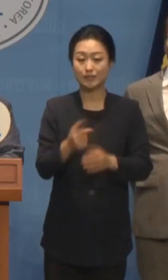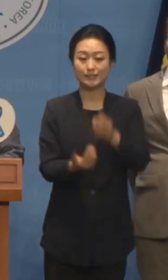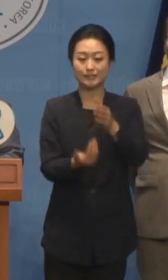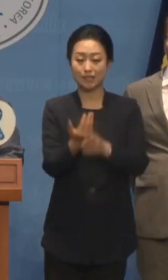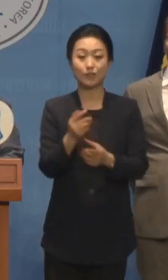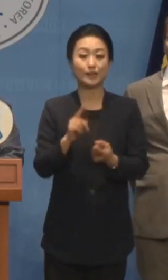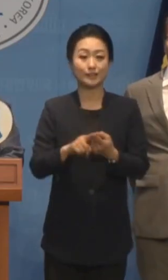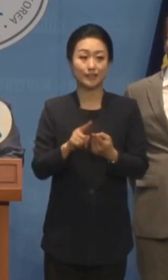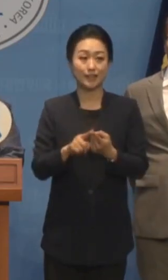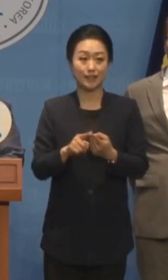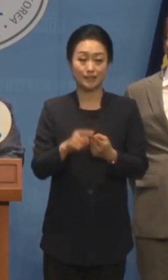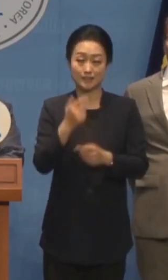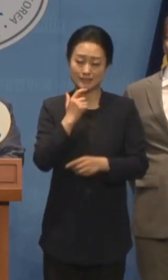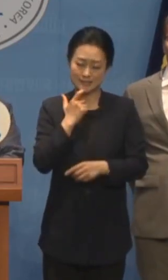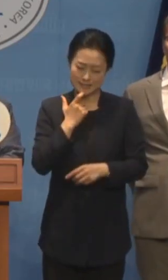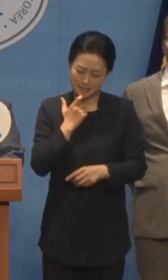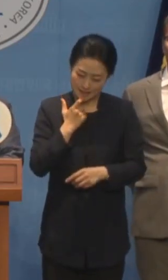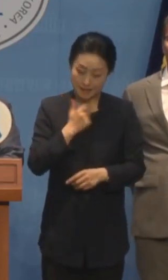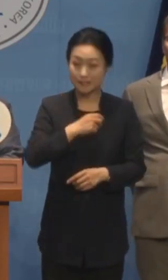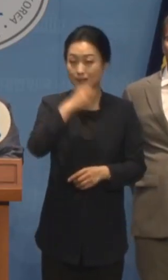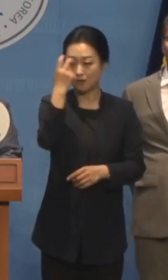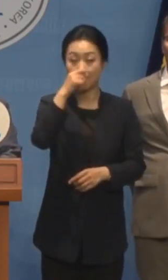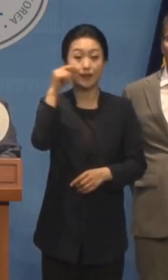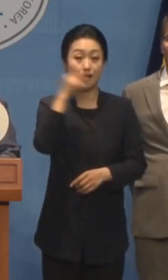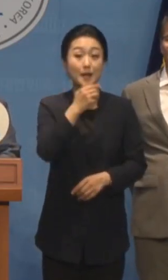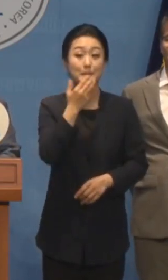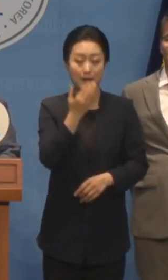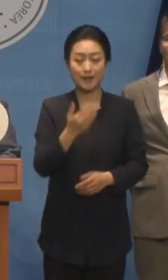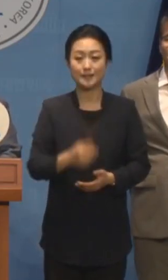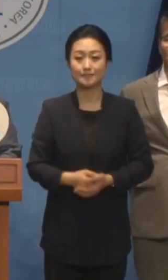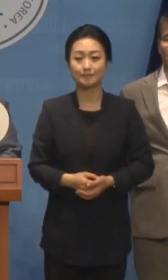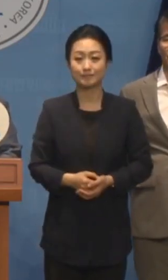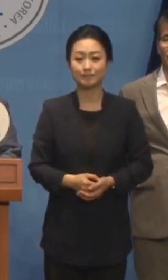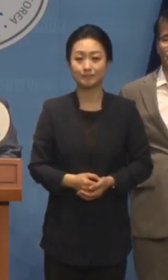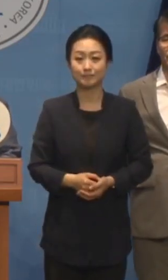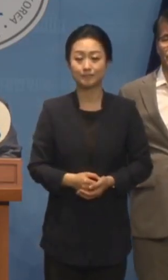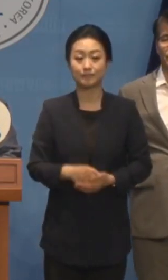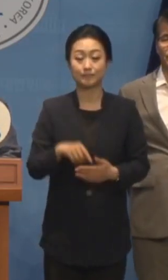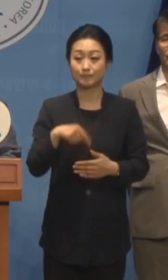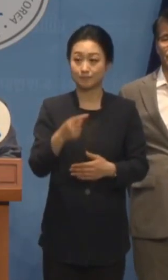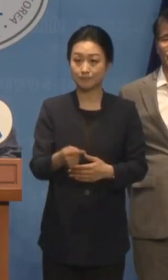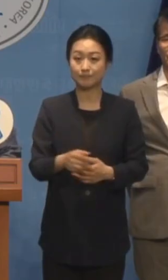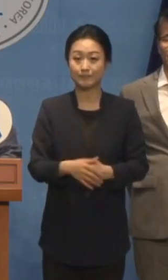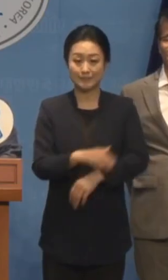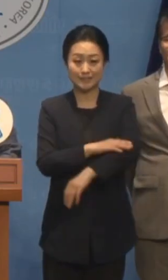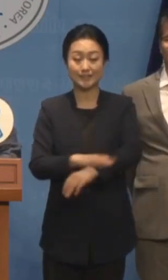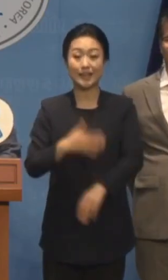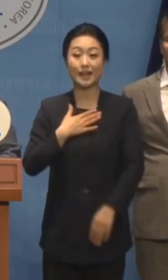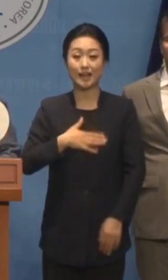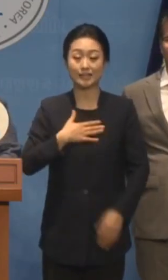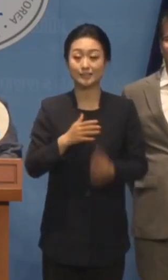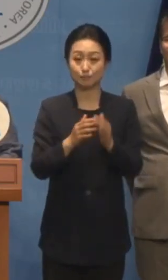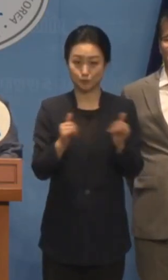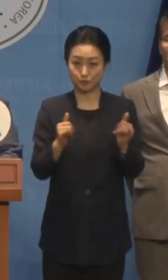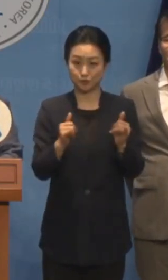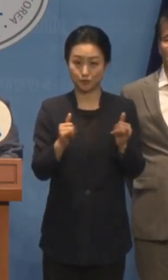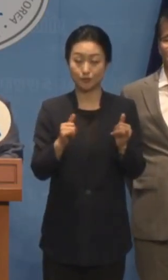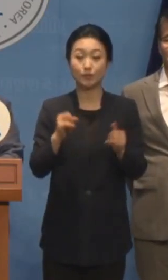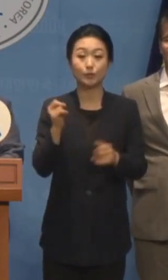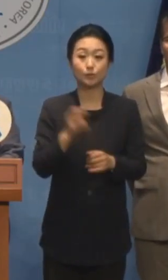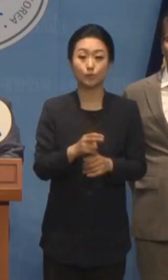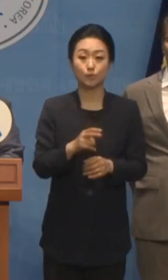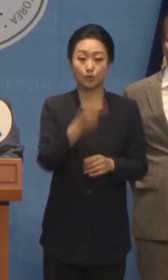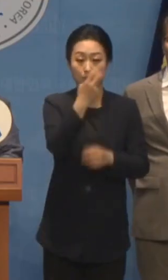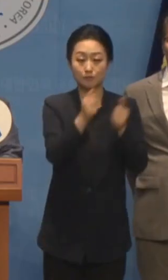사건에 대해서 마지막까지 끝까지 철저하게 투쟁하도록 하겠습니다. 이 사건을 가장 잘 아시는 분입니다. 그리고